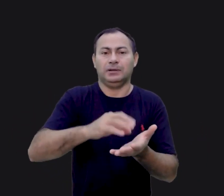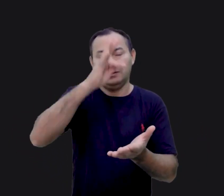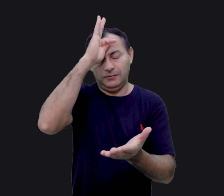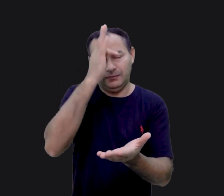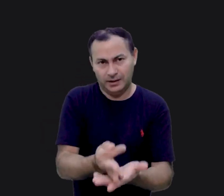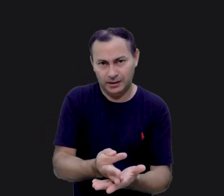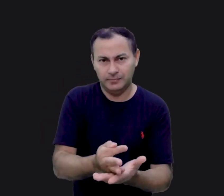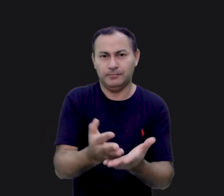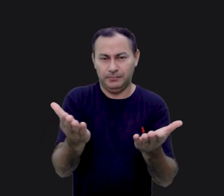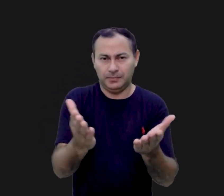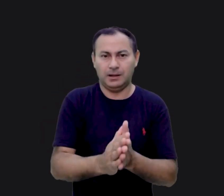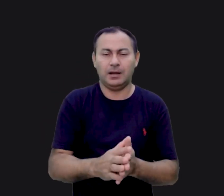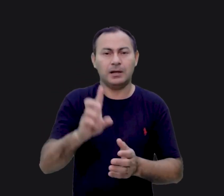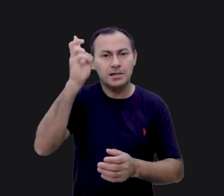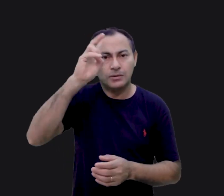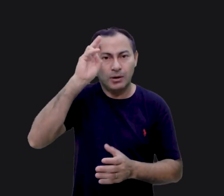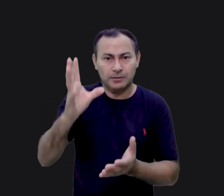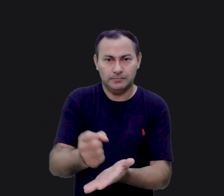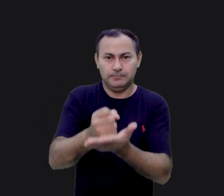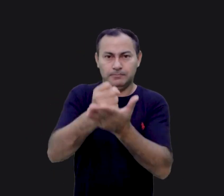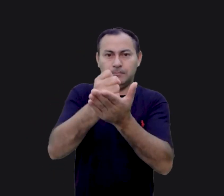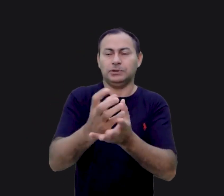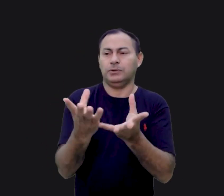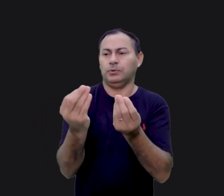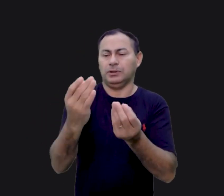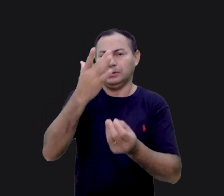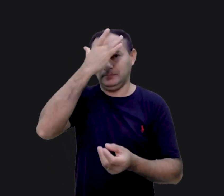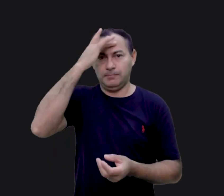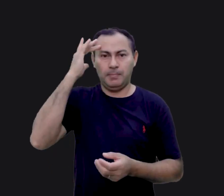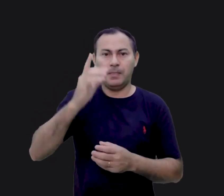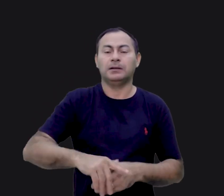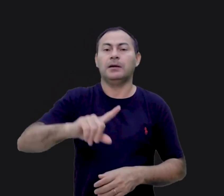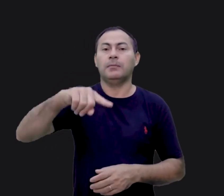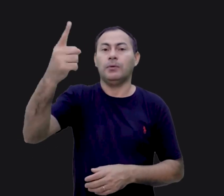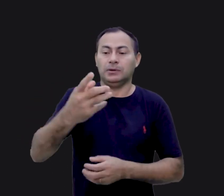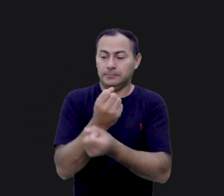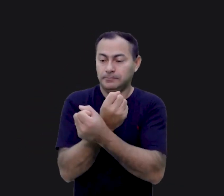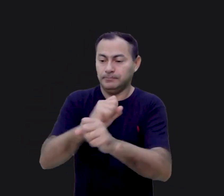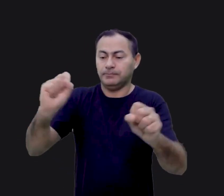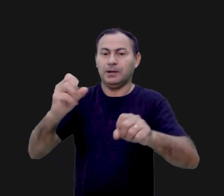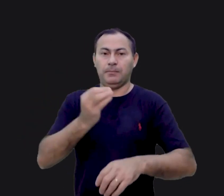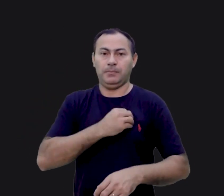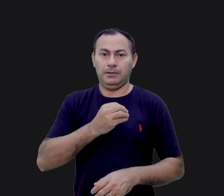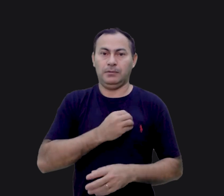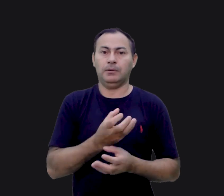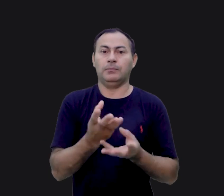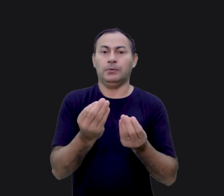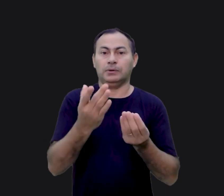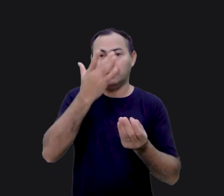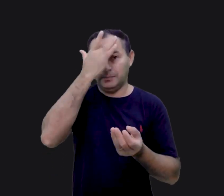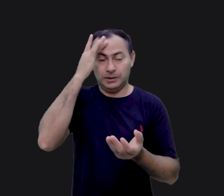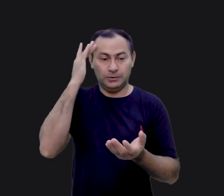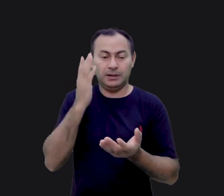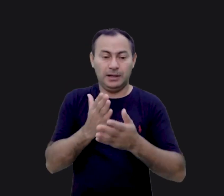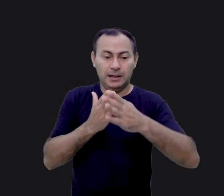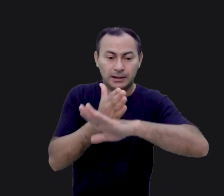de fé Essa é a alegoria da salvação de muita gente depois de terem sido Libertas o pecado muitas pessoas ao invés